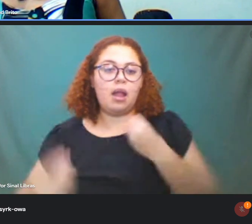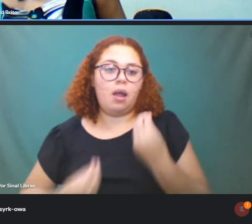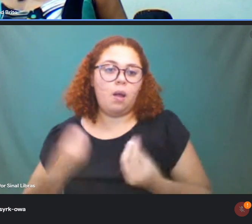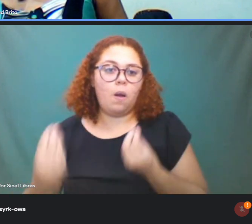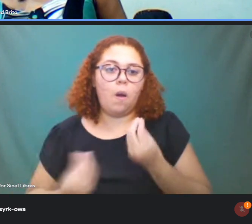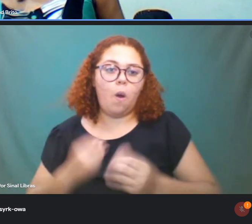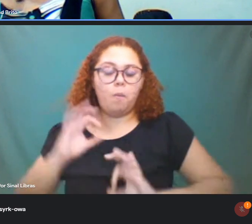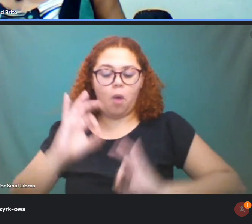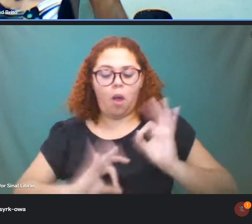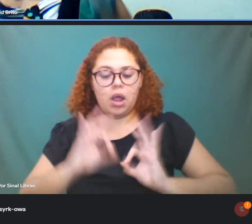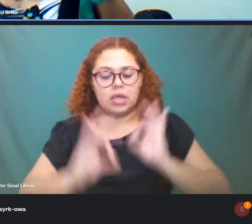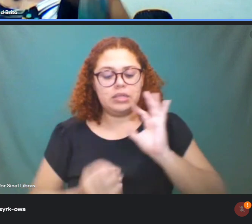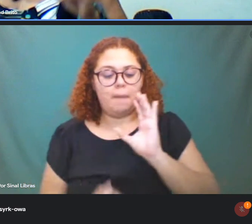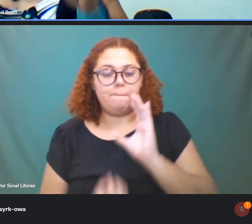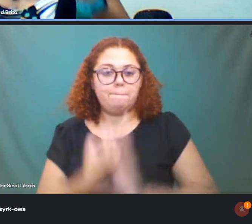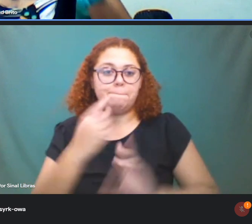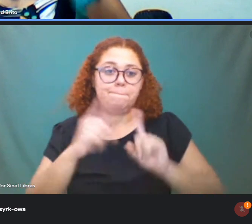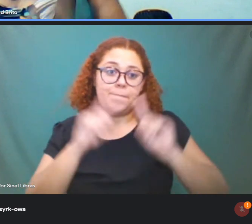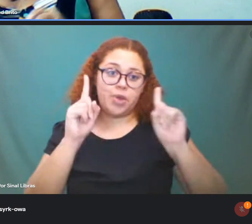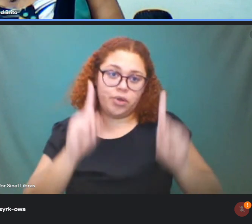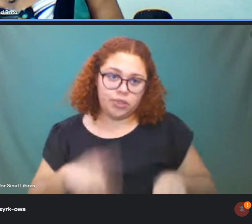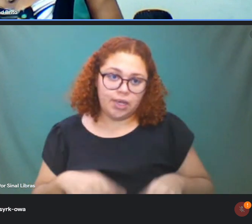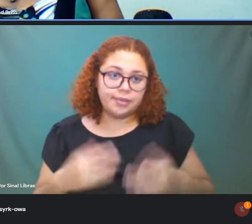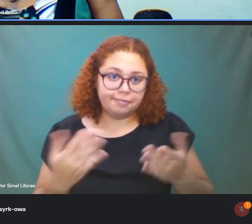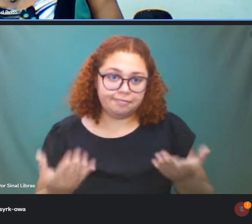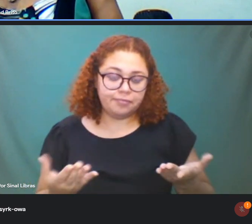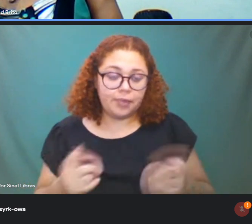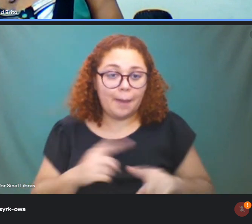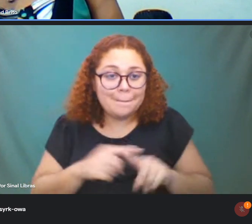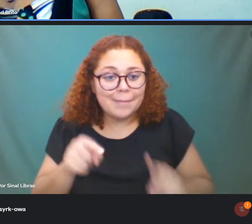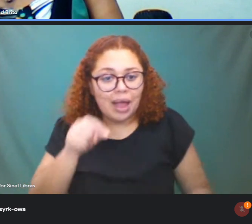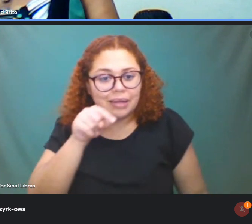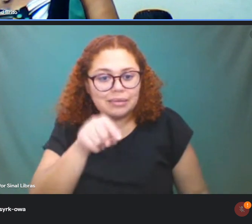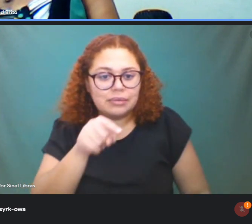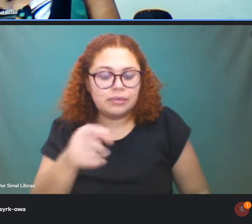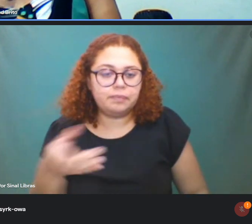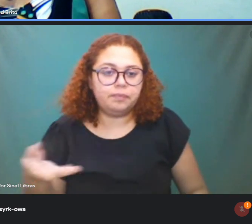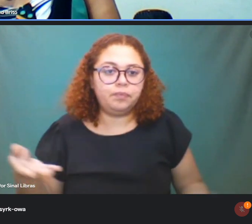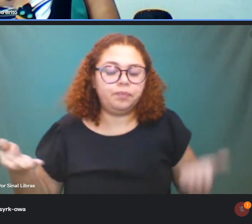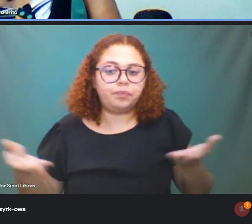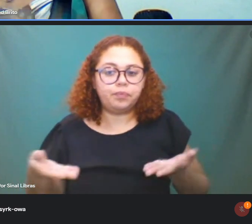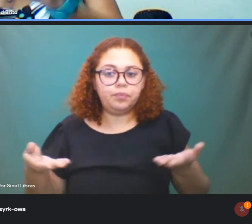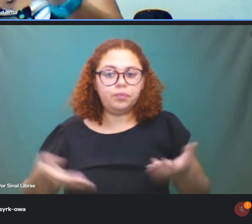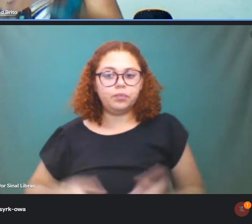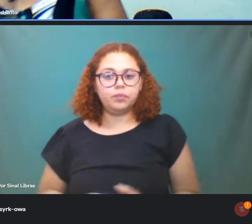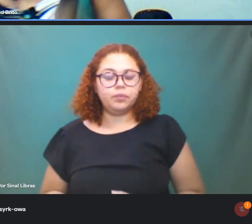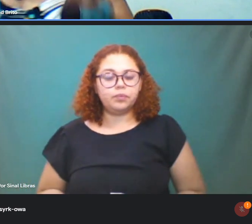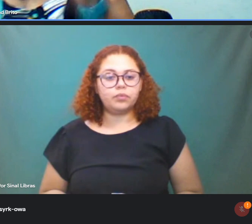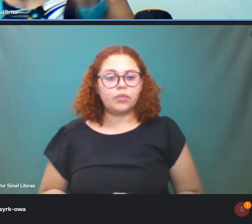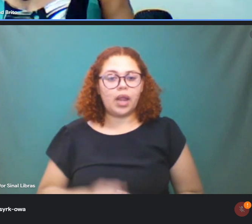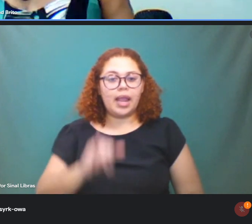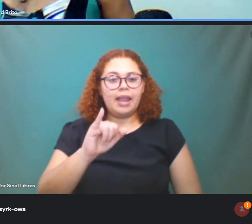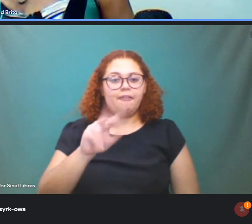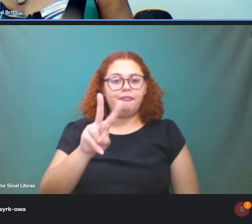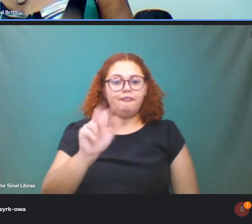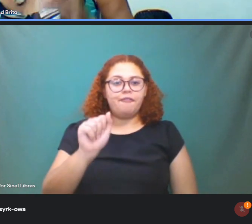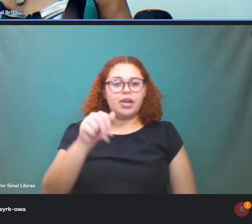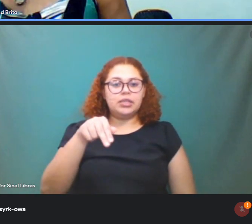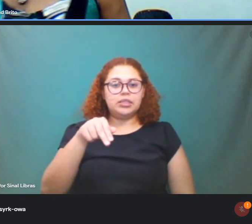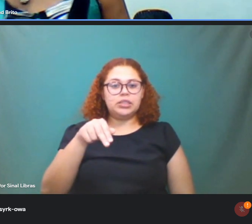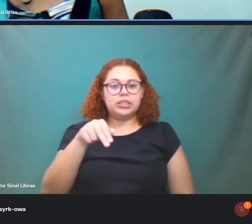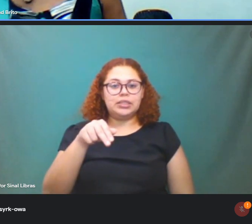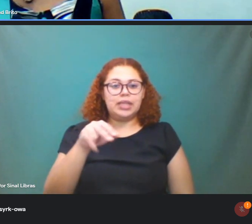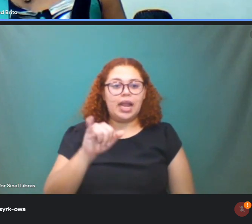de elaboração de projetos. Mas, nesse caso aqui, Ivanilson, Ivanaldo, nesse caso, e